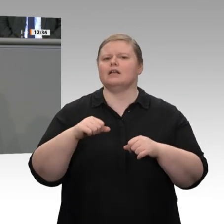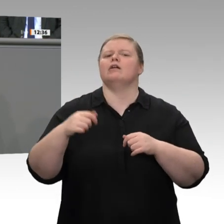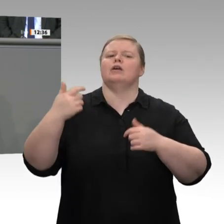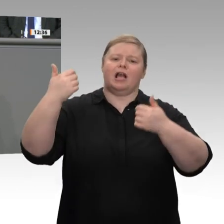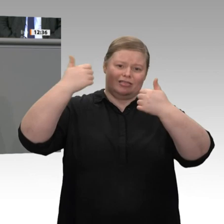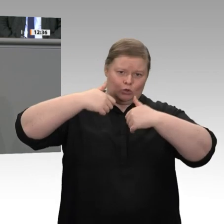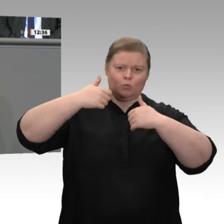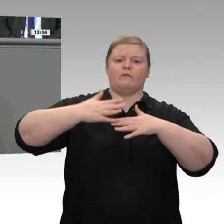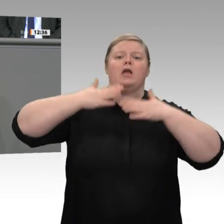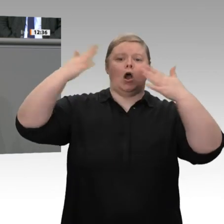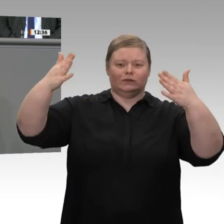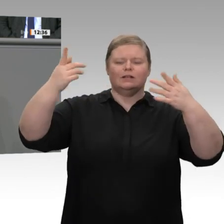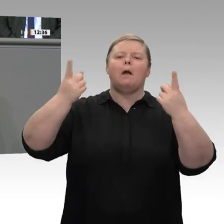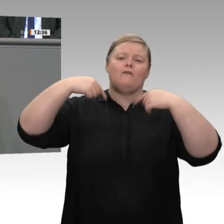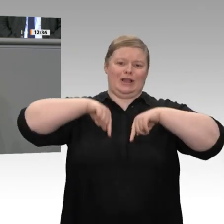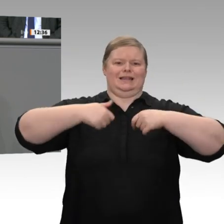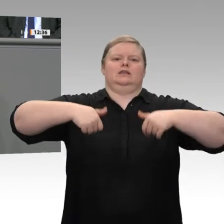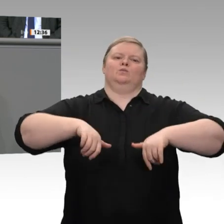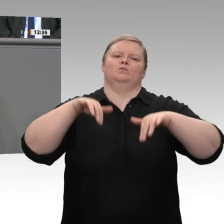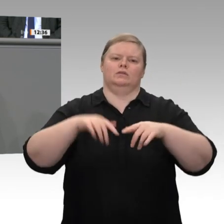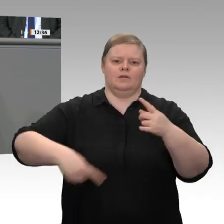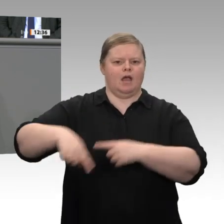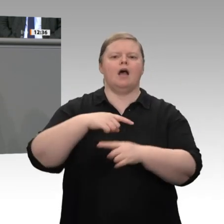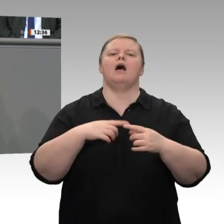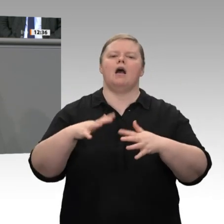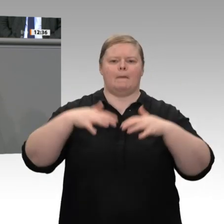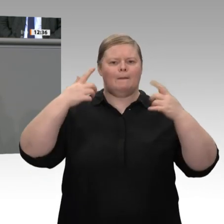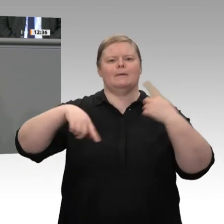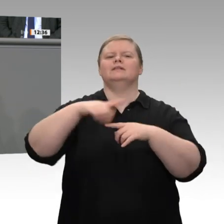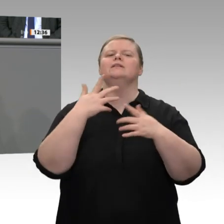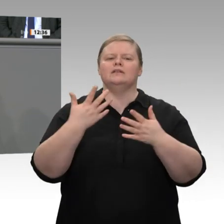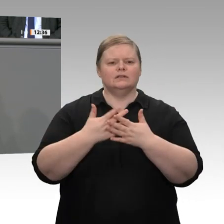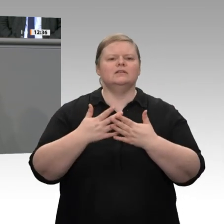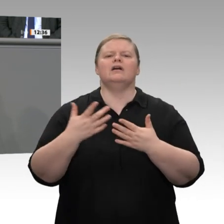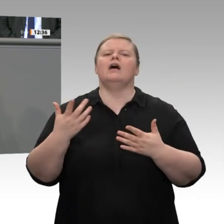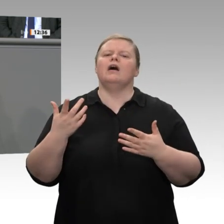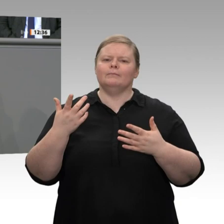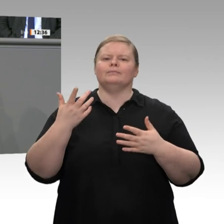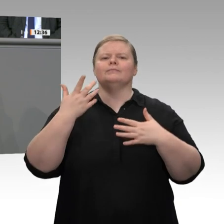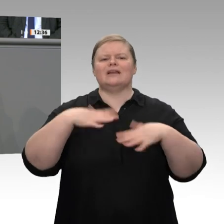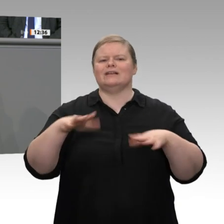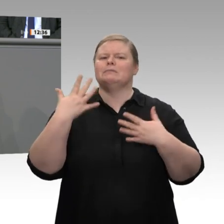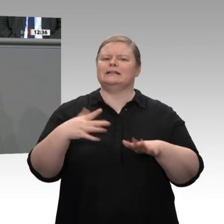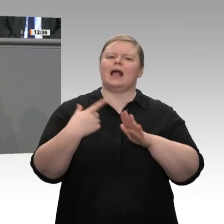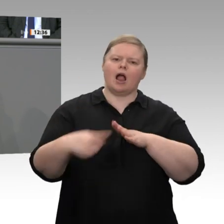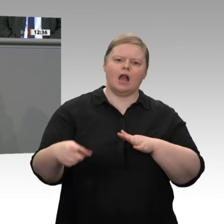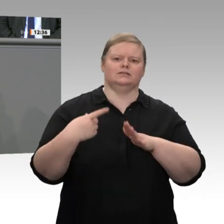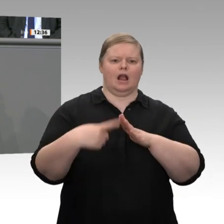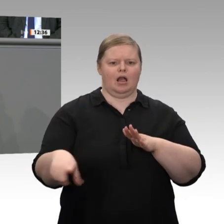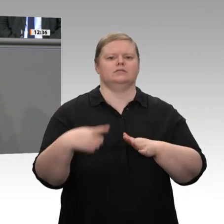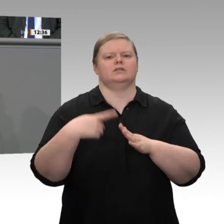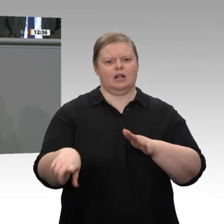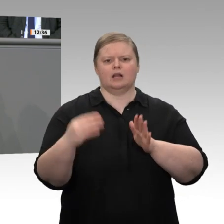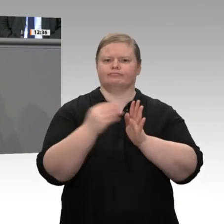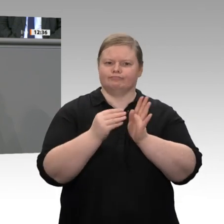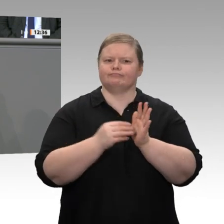Erlass gibt es übrigens auch keinen Rechtsweg. Und deswegen sagen wir, wir brauchen ein Gesetz. Wir bitten Sie von Herzen, stimmen